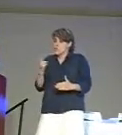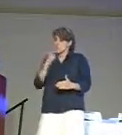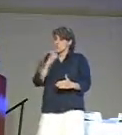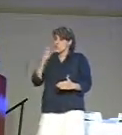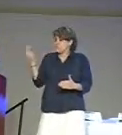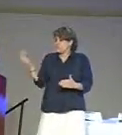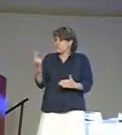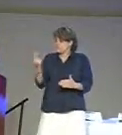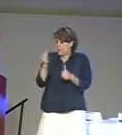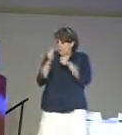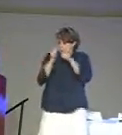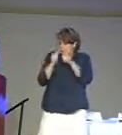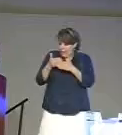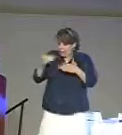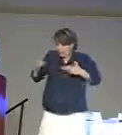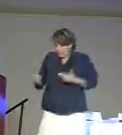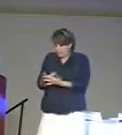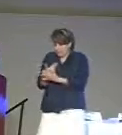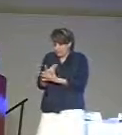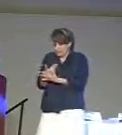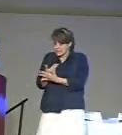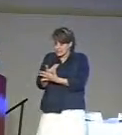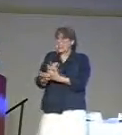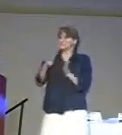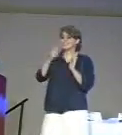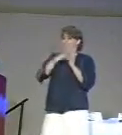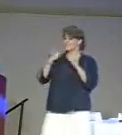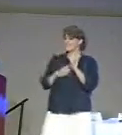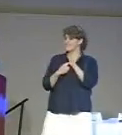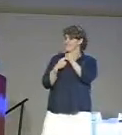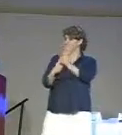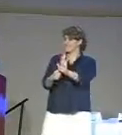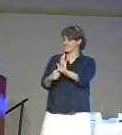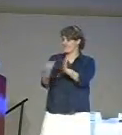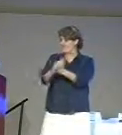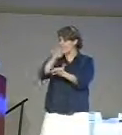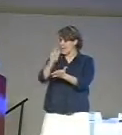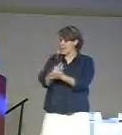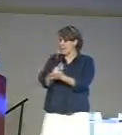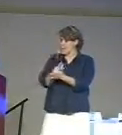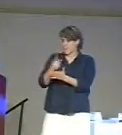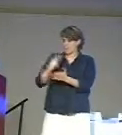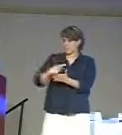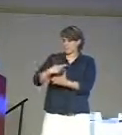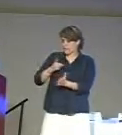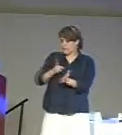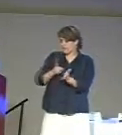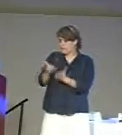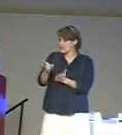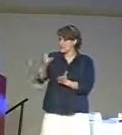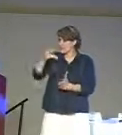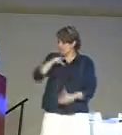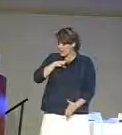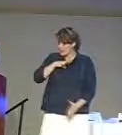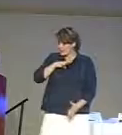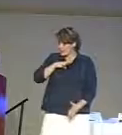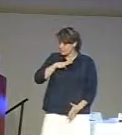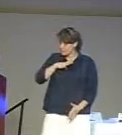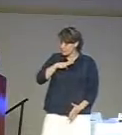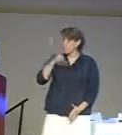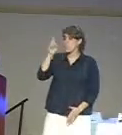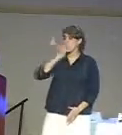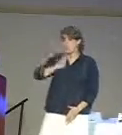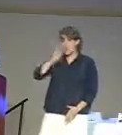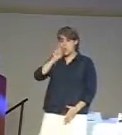emergencia que está dentro del catálogo de entidades contempladas por este convenio, y en ese caso,